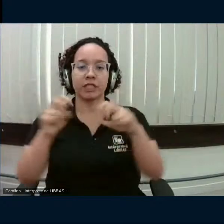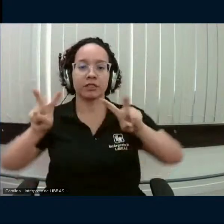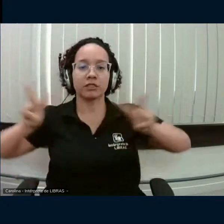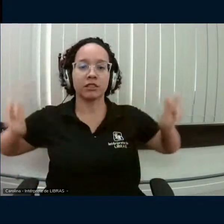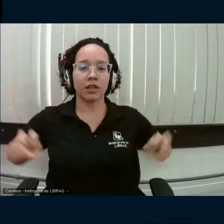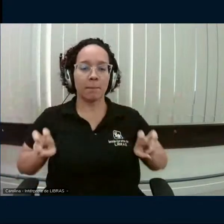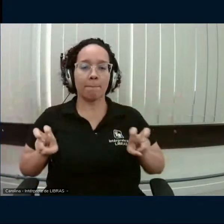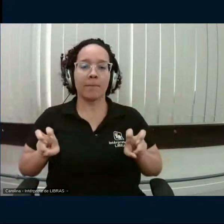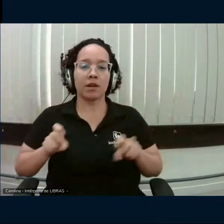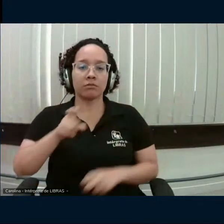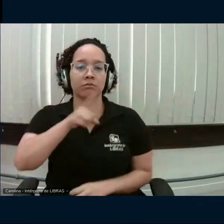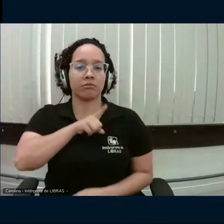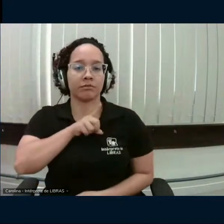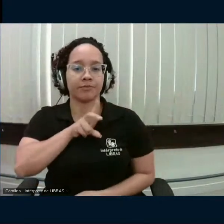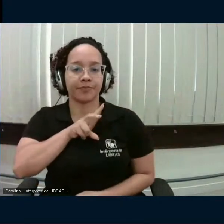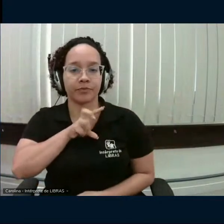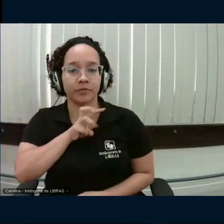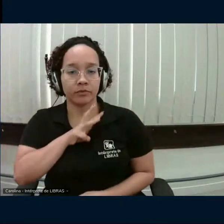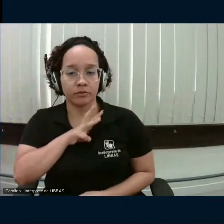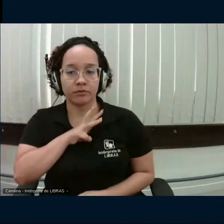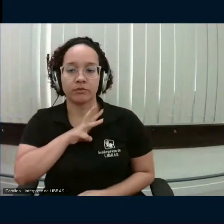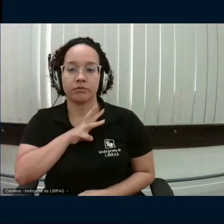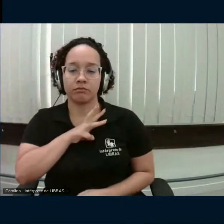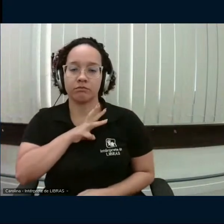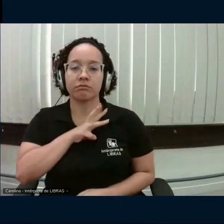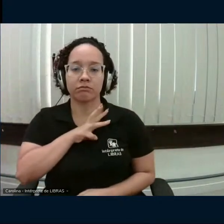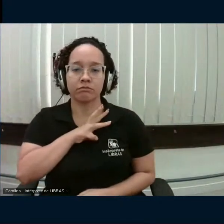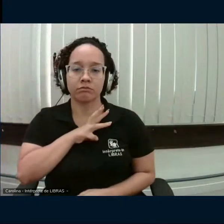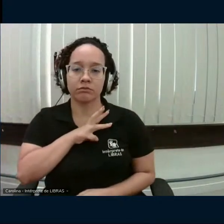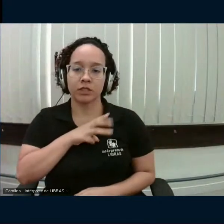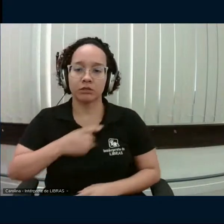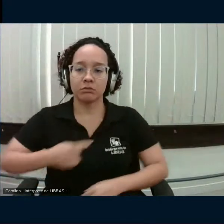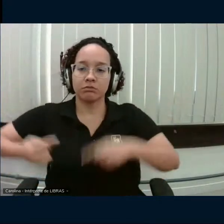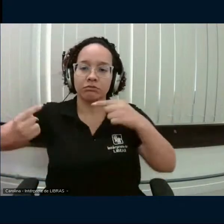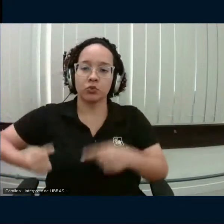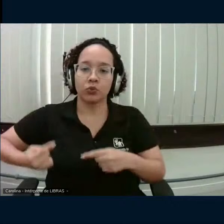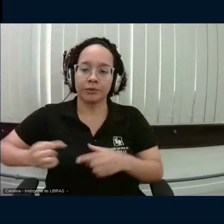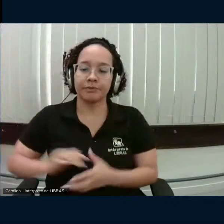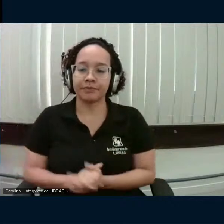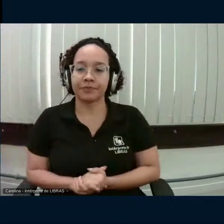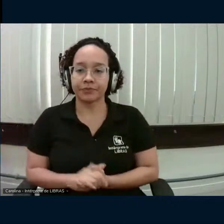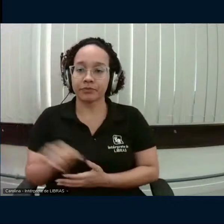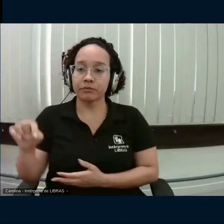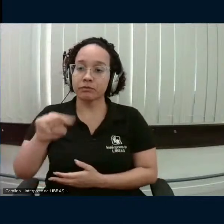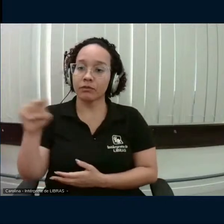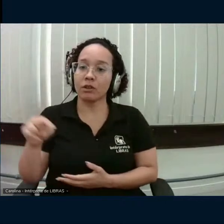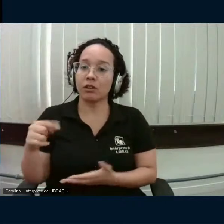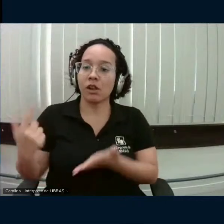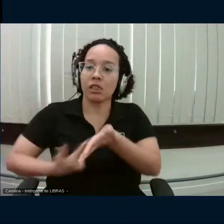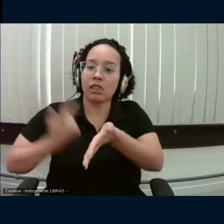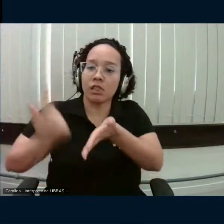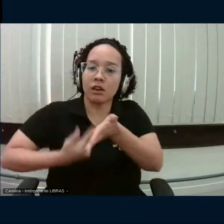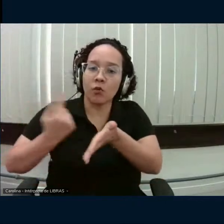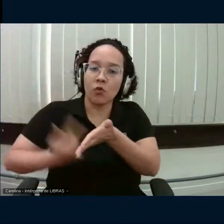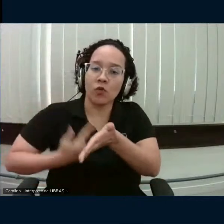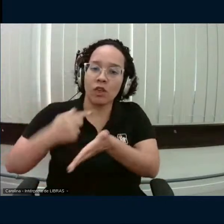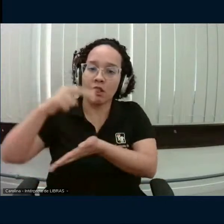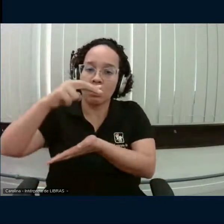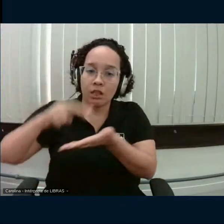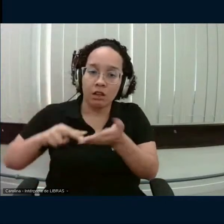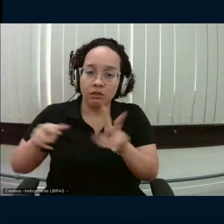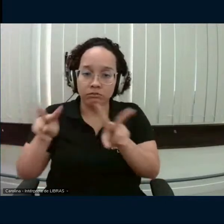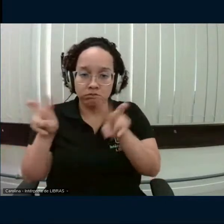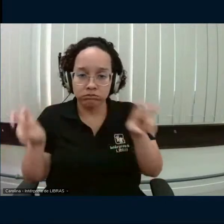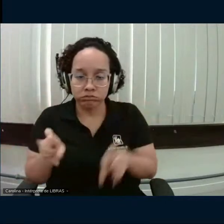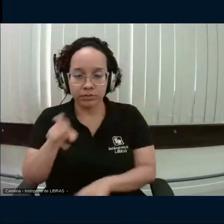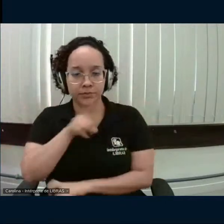e que eu recomendo muito a leitura de quem vai fazer, né, de quem vai estudar o Ensino Médio, Educação